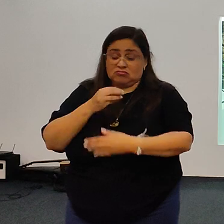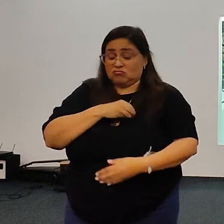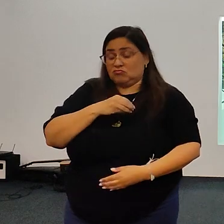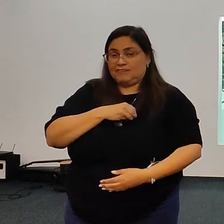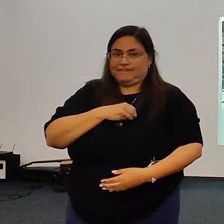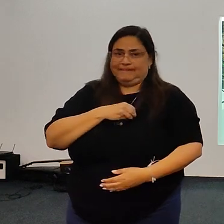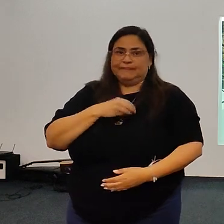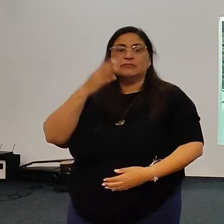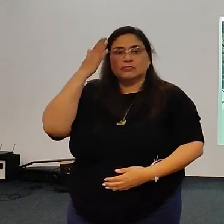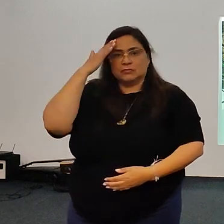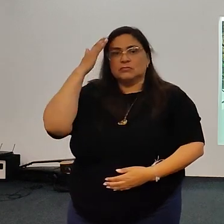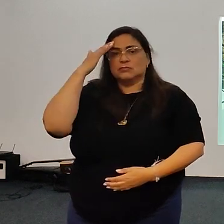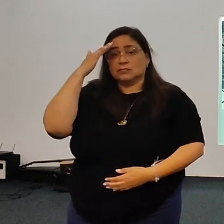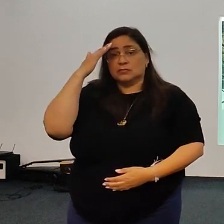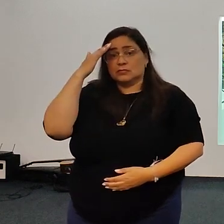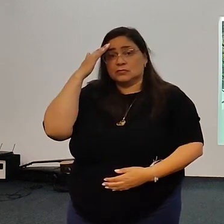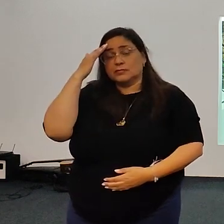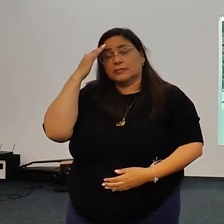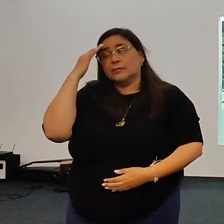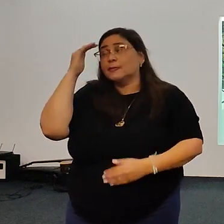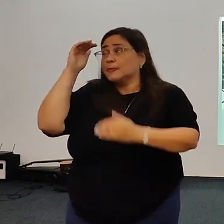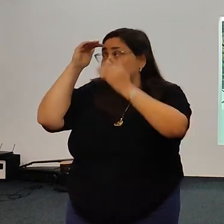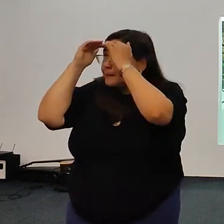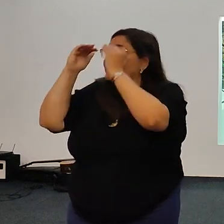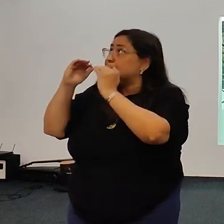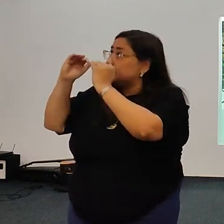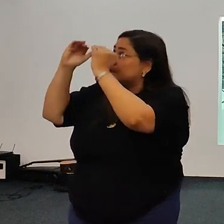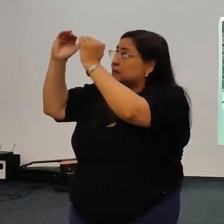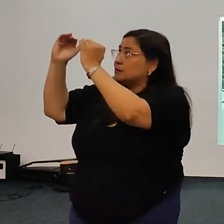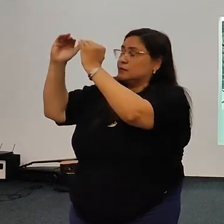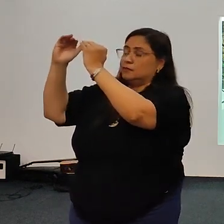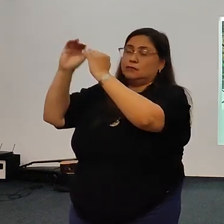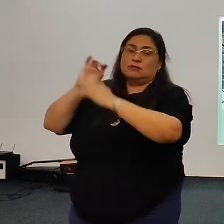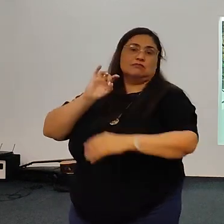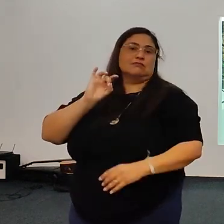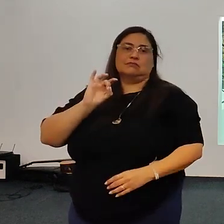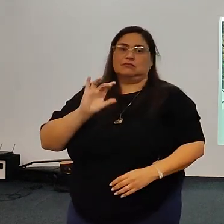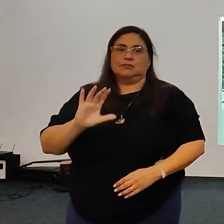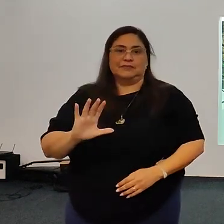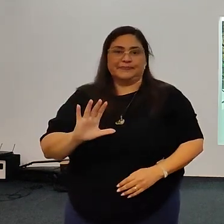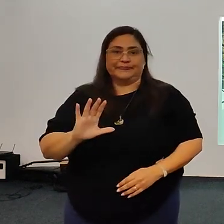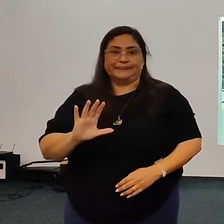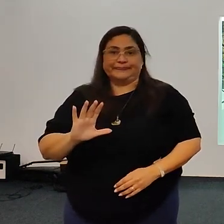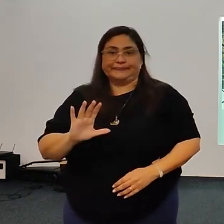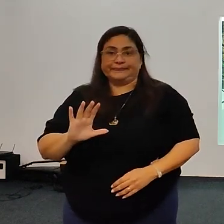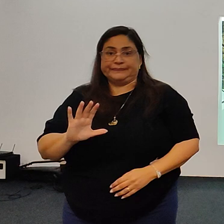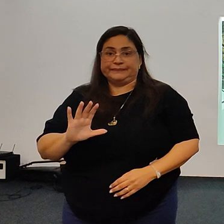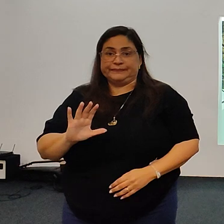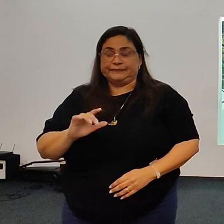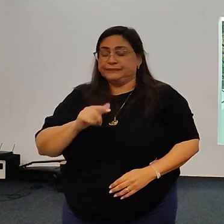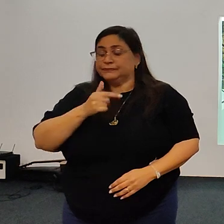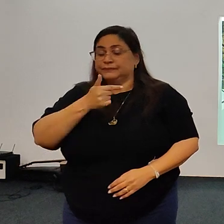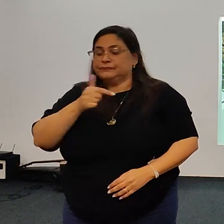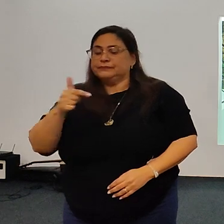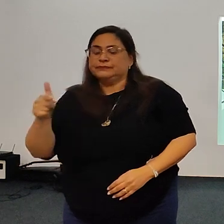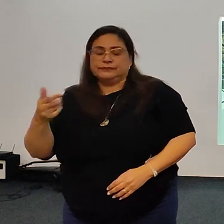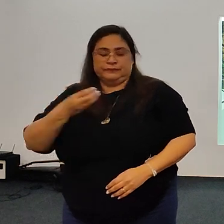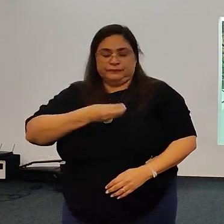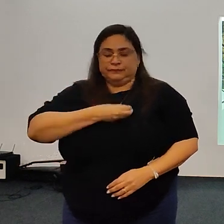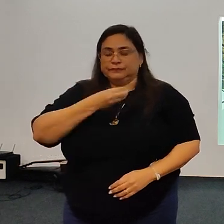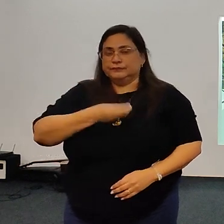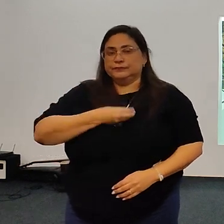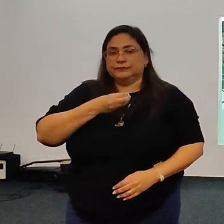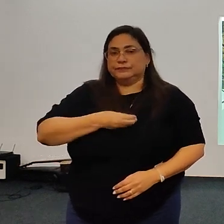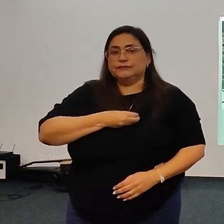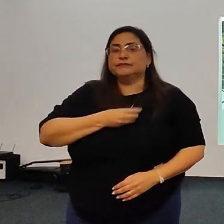Sendo que nós sabemos que nós temos que fazer é obedecer. Ponto final. Não temos que ficar vivendo a nossa